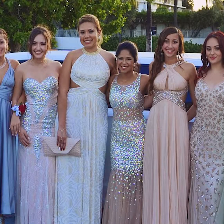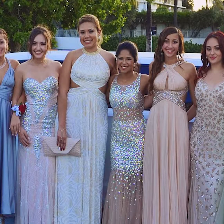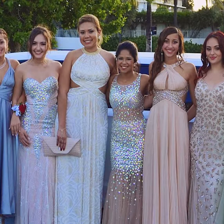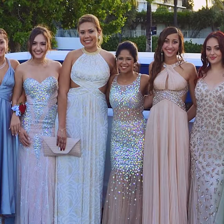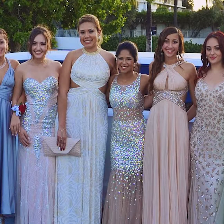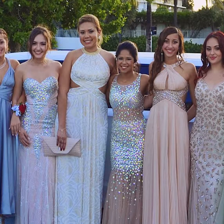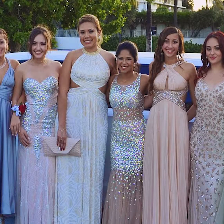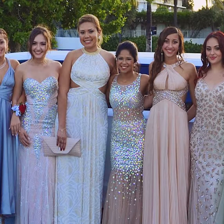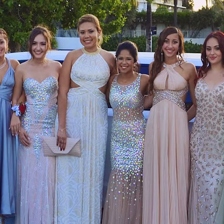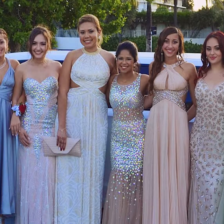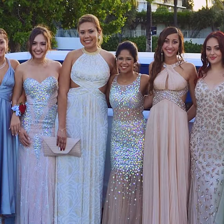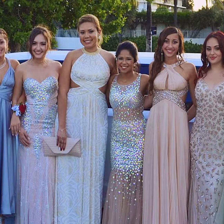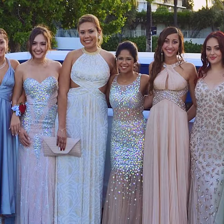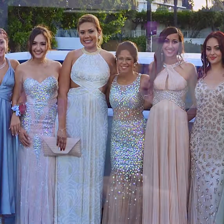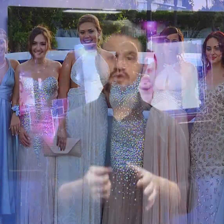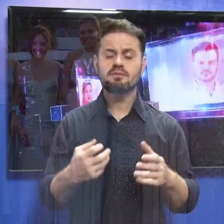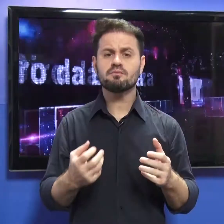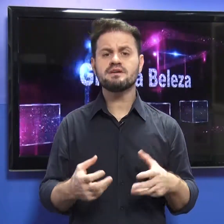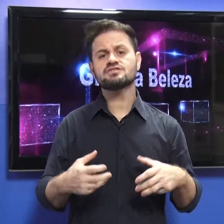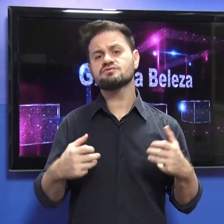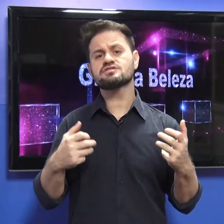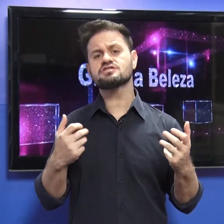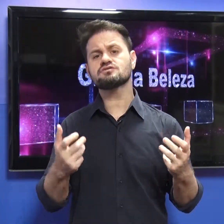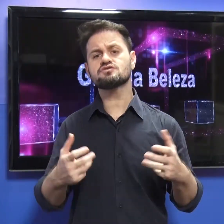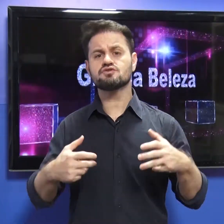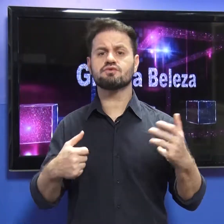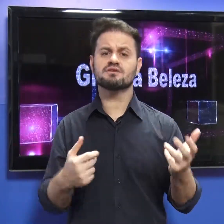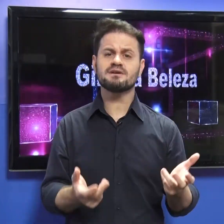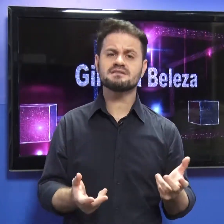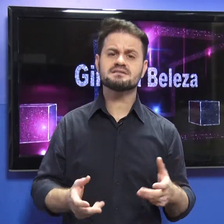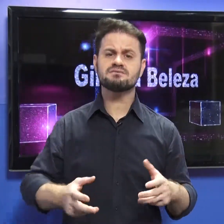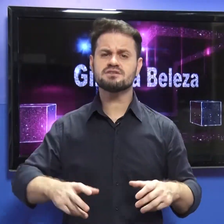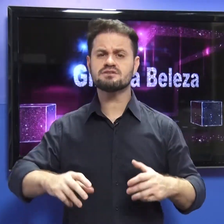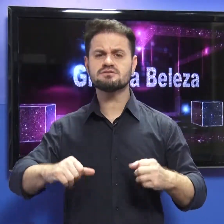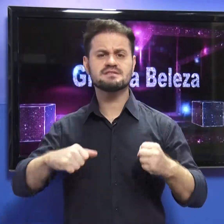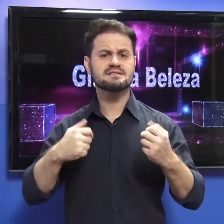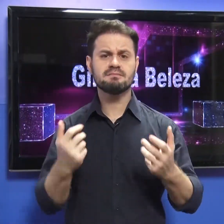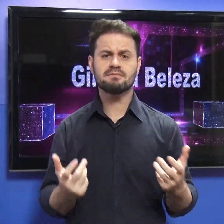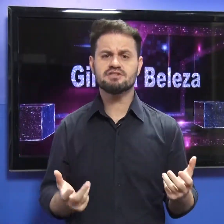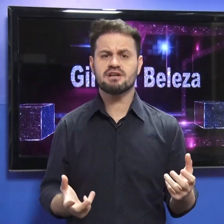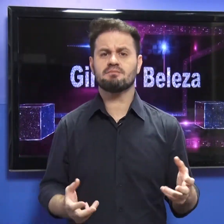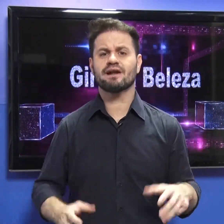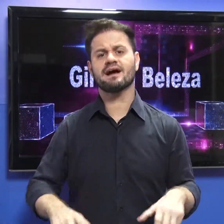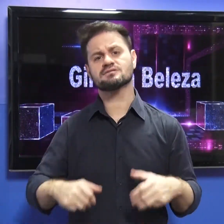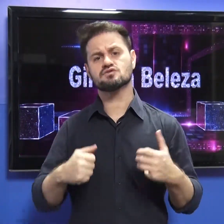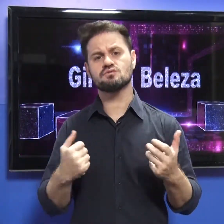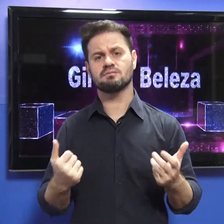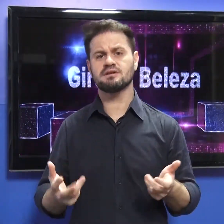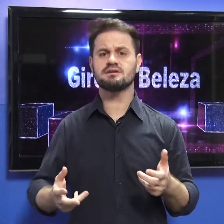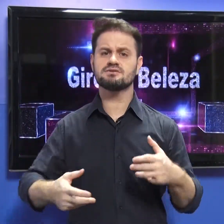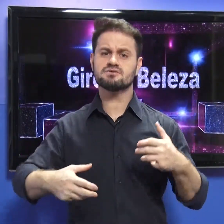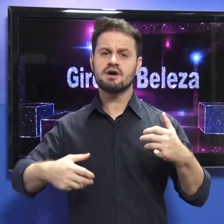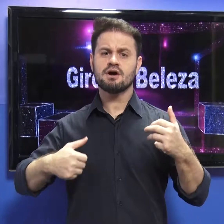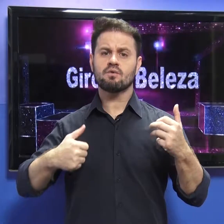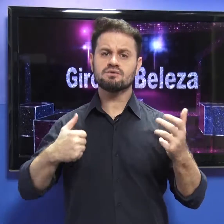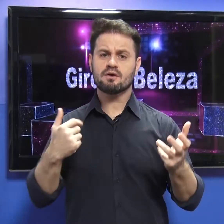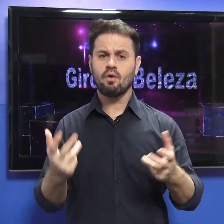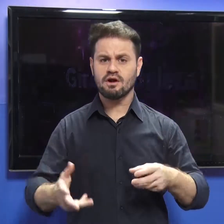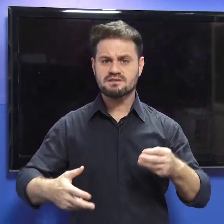virar uma árvore de natal normalmente vestidos de formandos são vestidos extremamente elaborados com brilhos com decotes